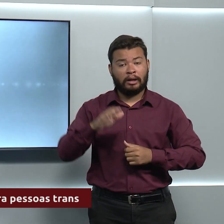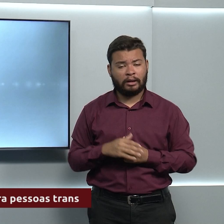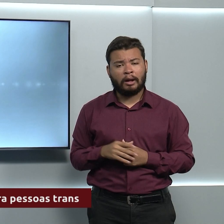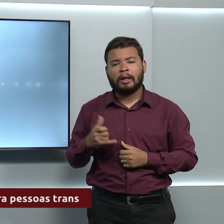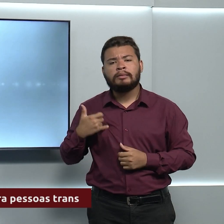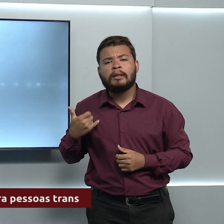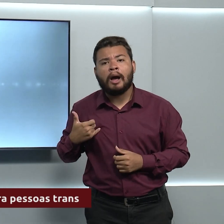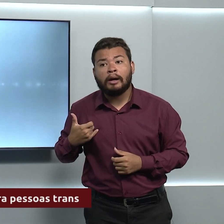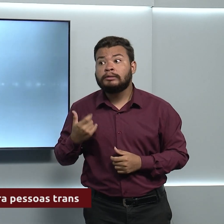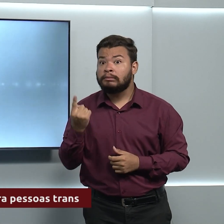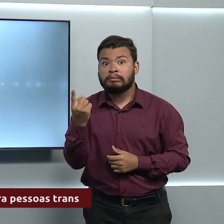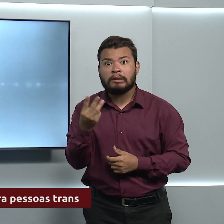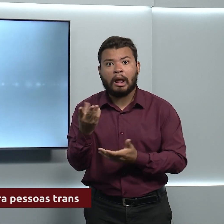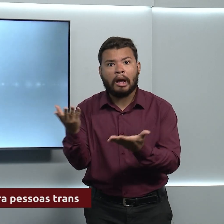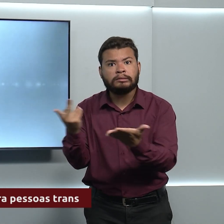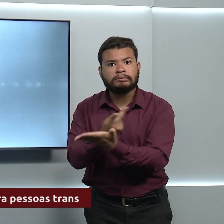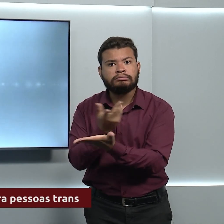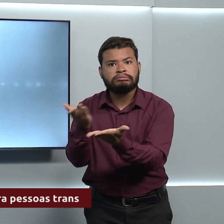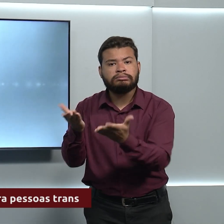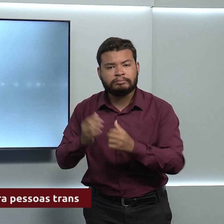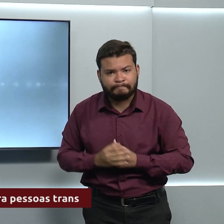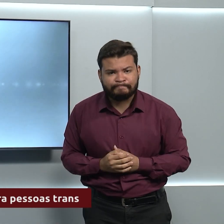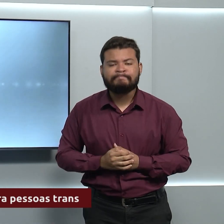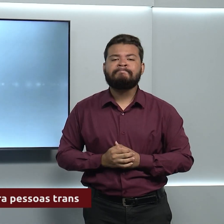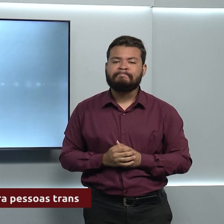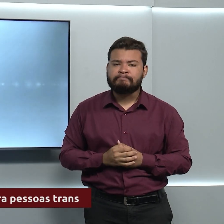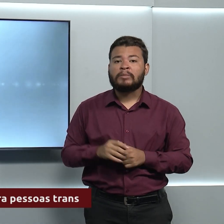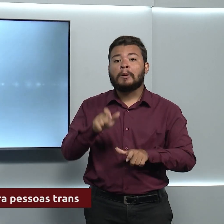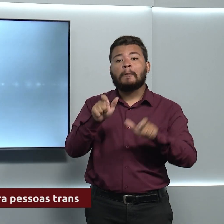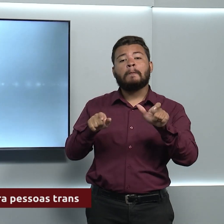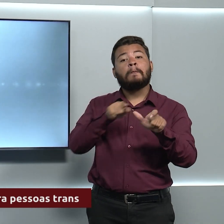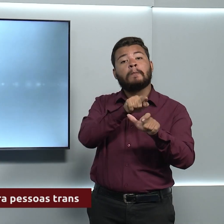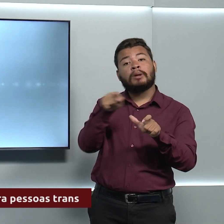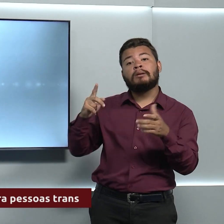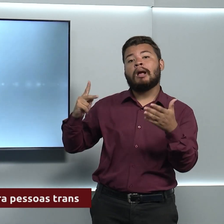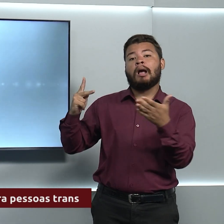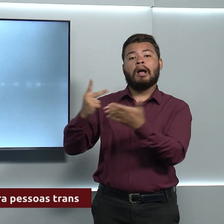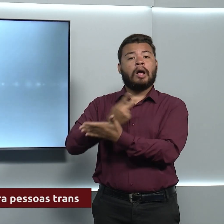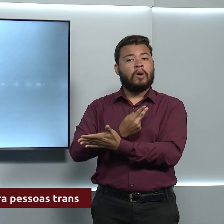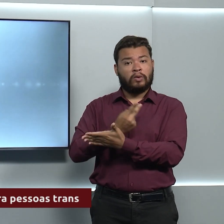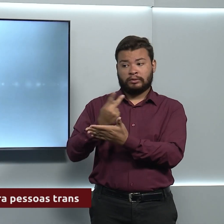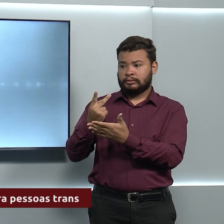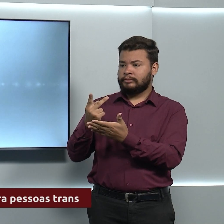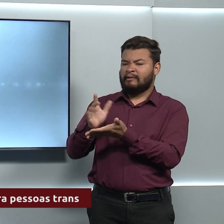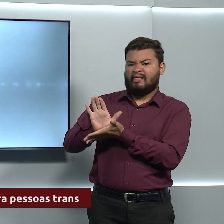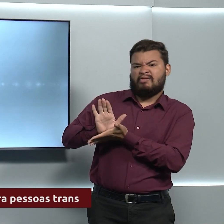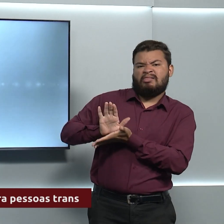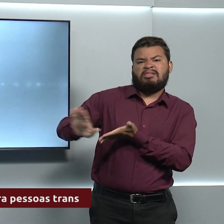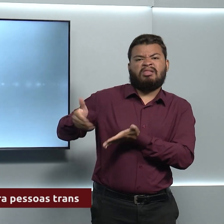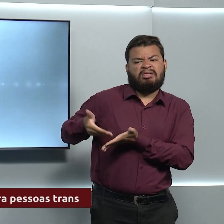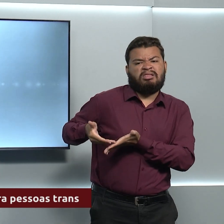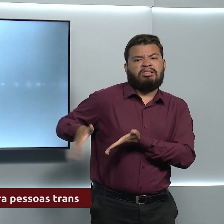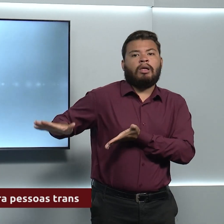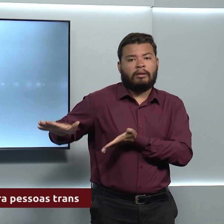anos de idade. Então, são pessoas que experimentam um processo de exclusão e discriminação estrutural